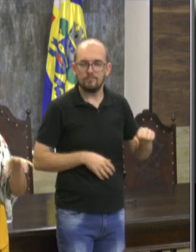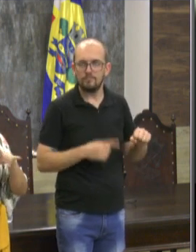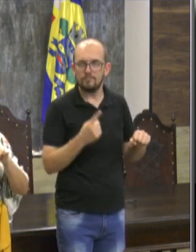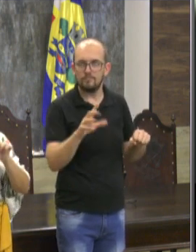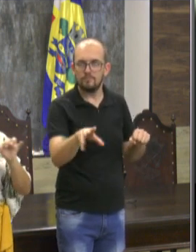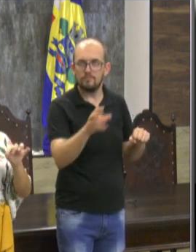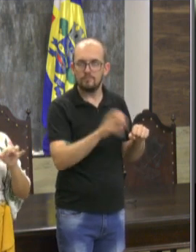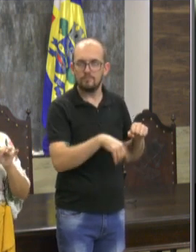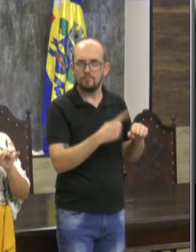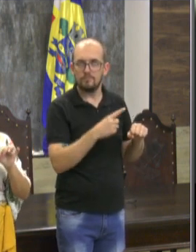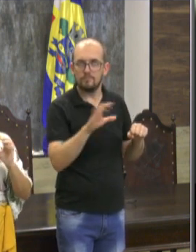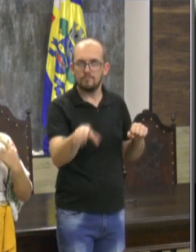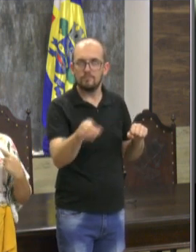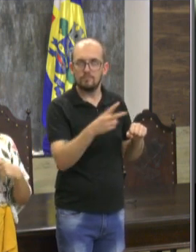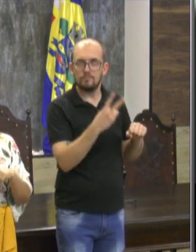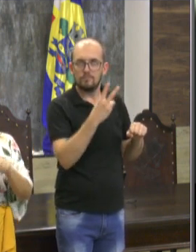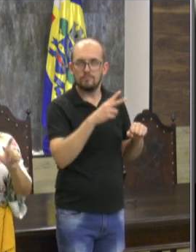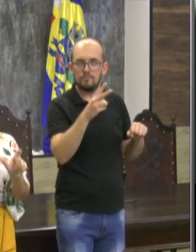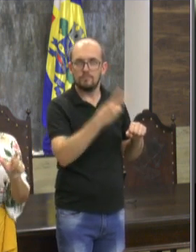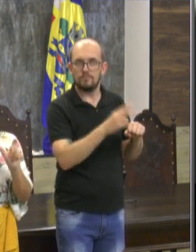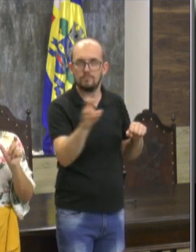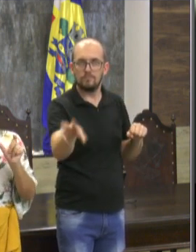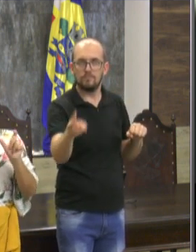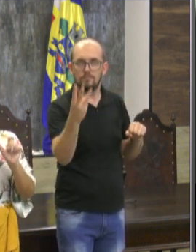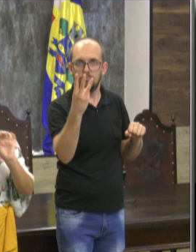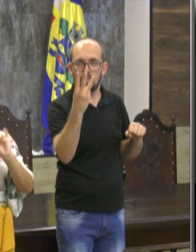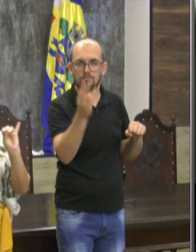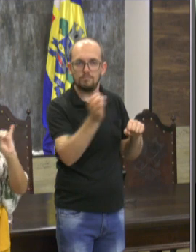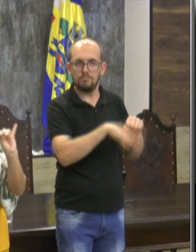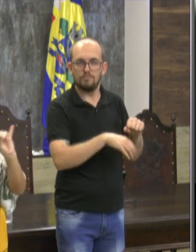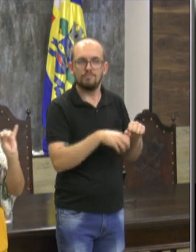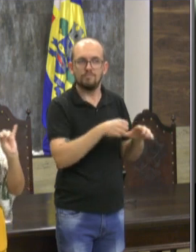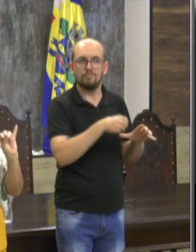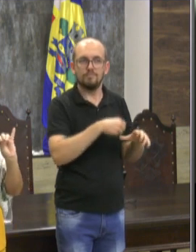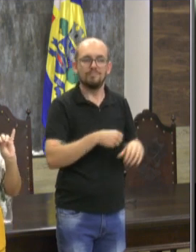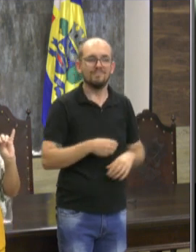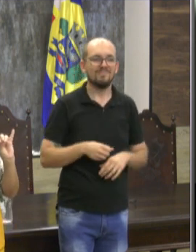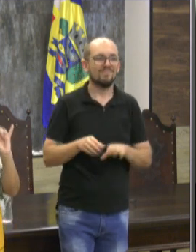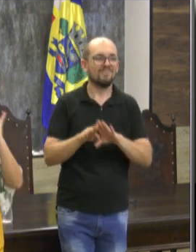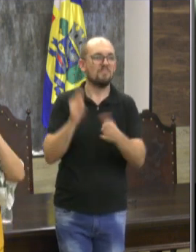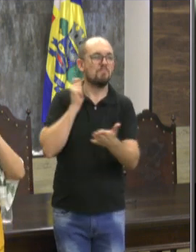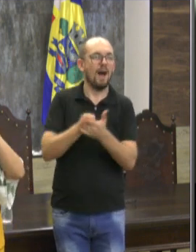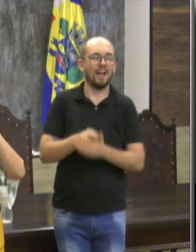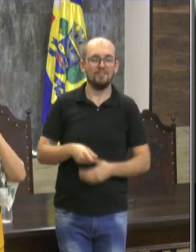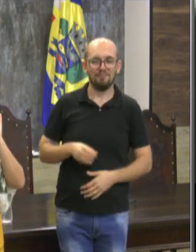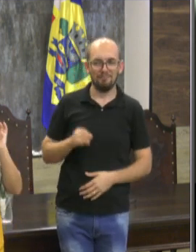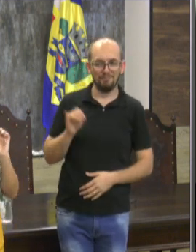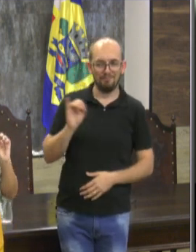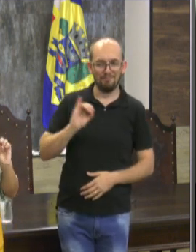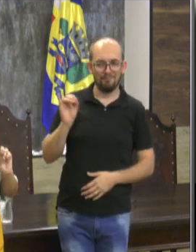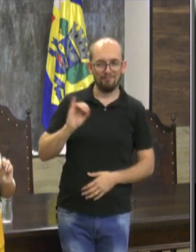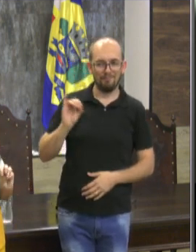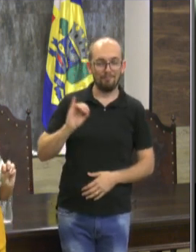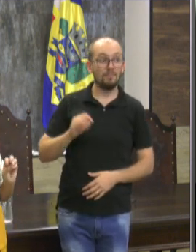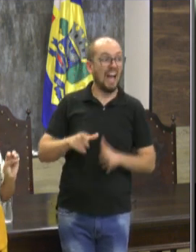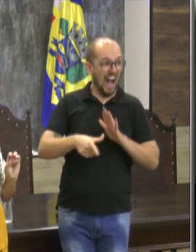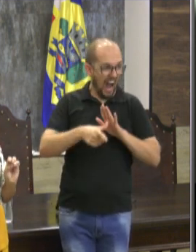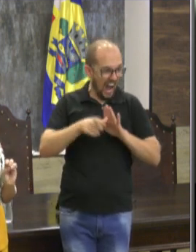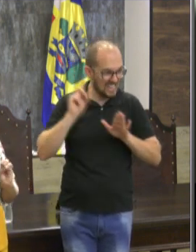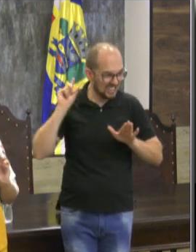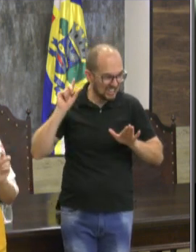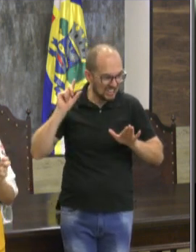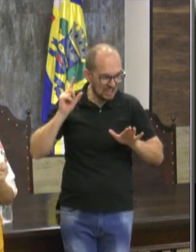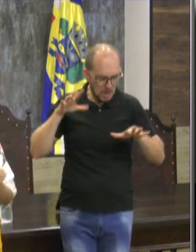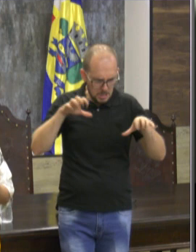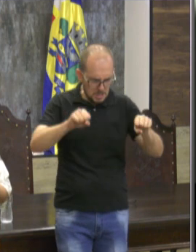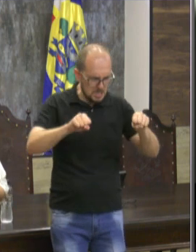no saquinho, fecha o saquinho, a gente leva para o caixa, ele faz oi para a moça do caixa. Antes ele empurrava o carrinho, gente, ele ficava bravo, eu ficava com medo